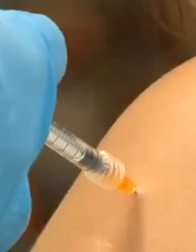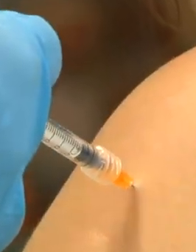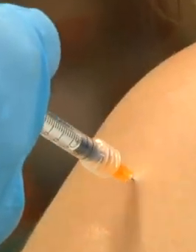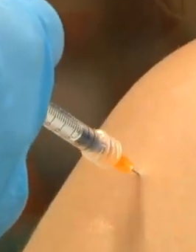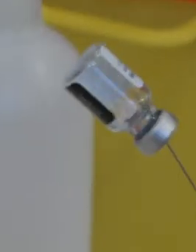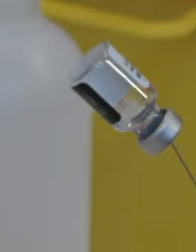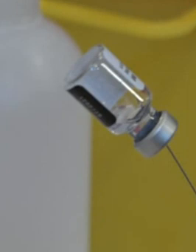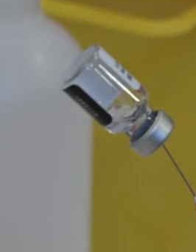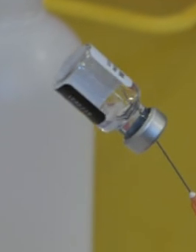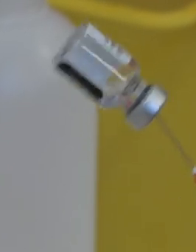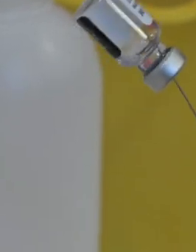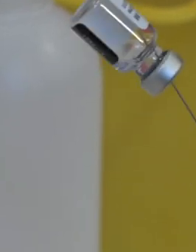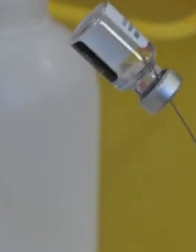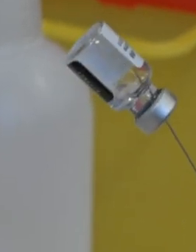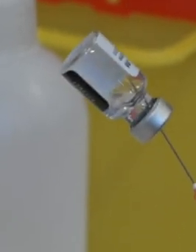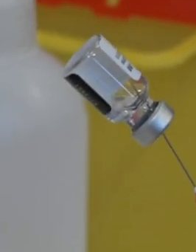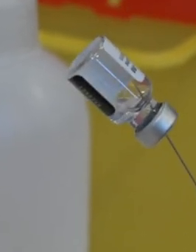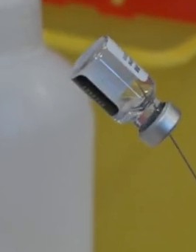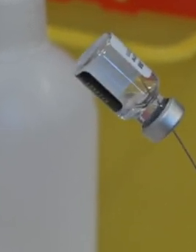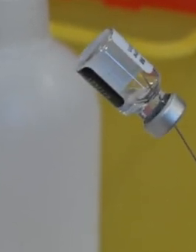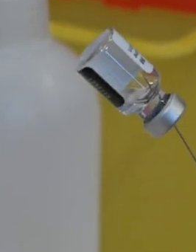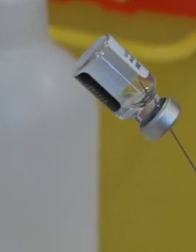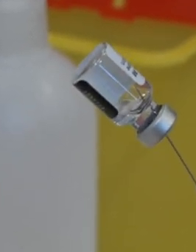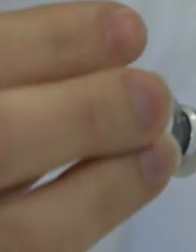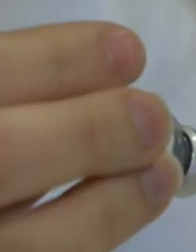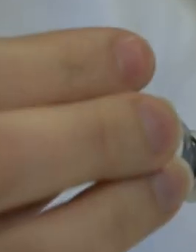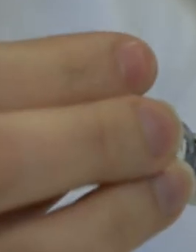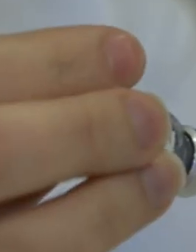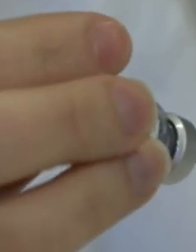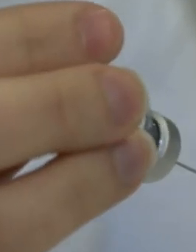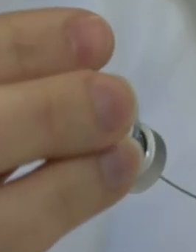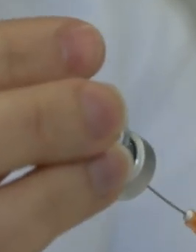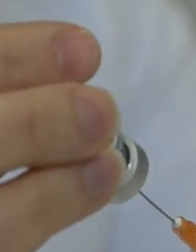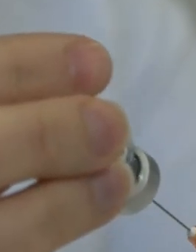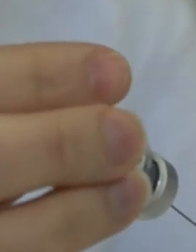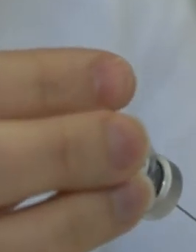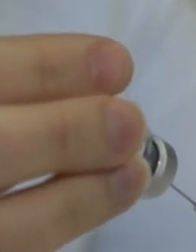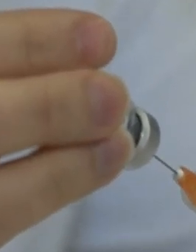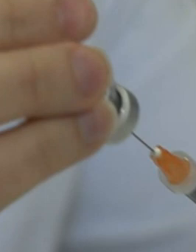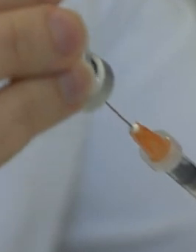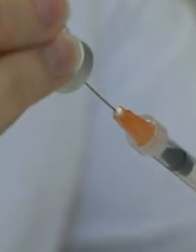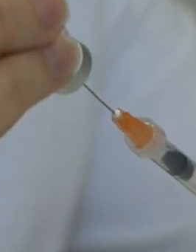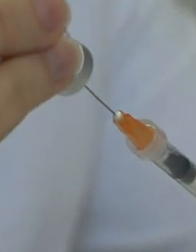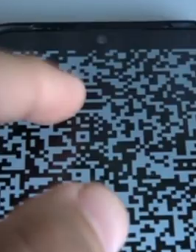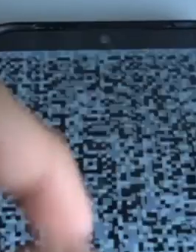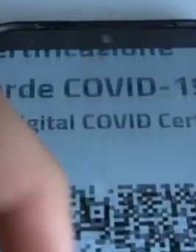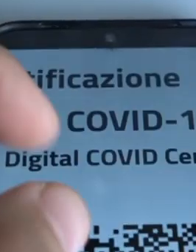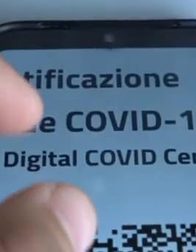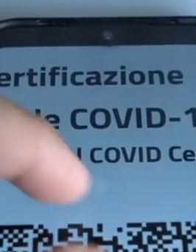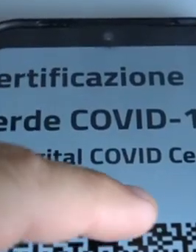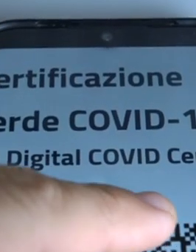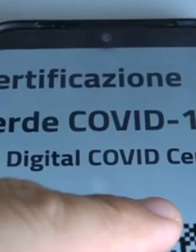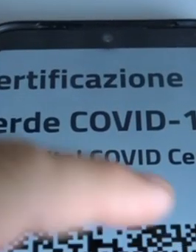si rivolge ai 150 mila over 50 non immunizzati coinvolti nel nuovo decreto che prevede per questa fascia d'età all'obbligo